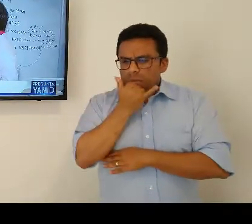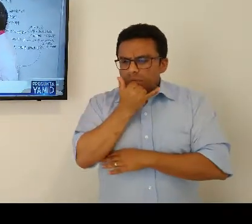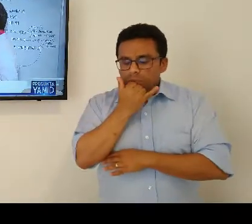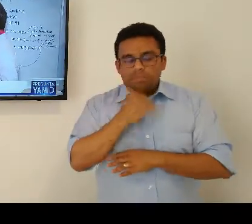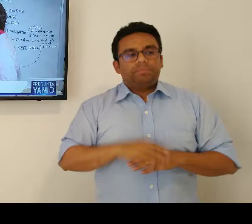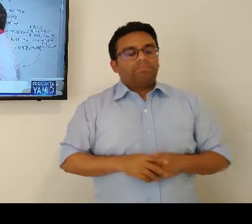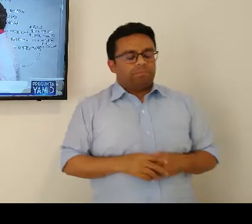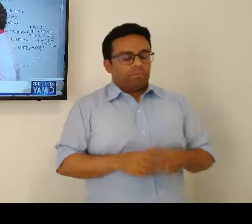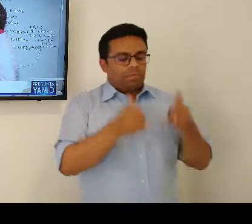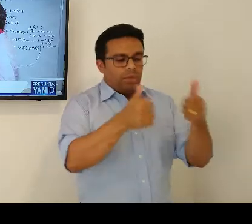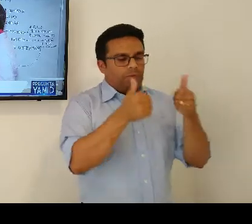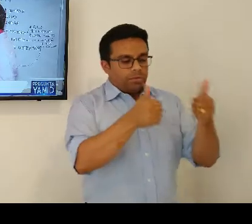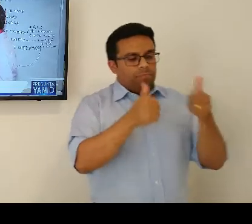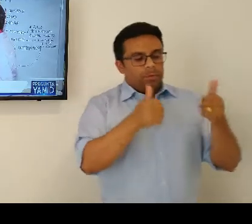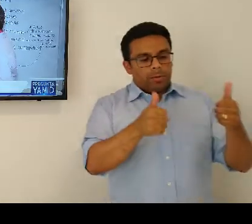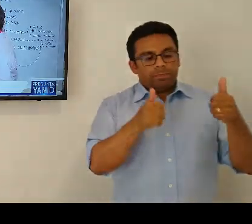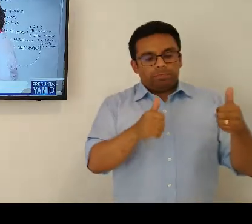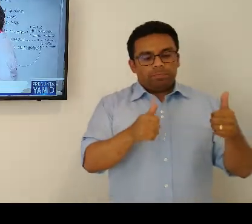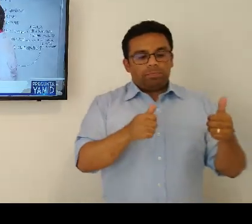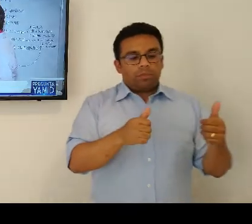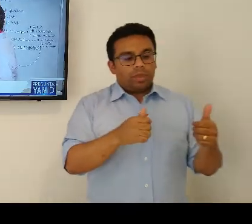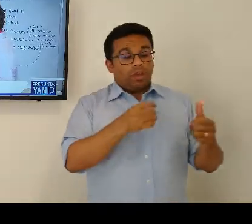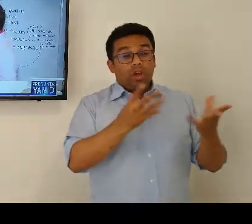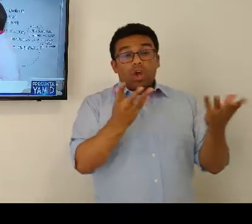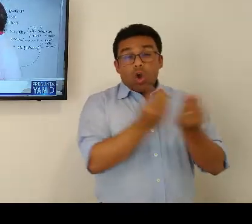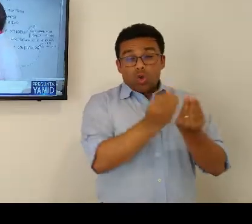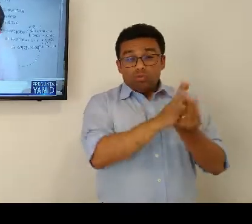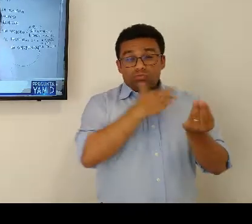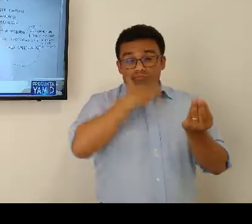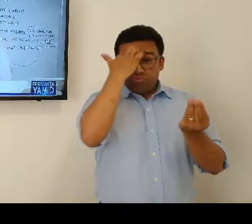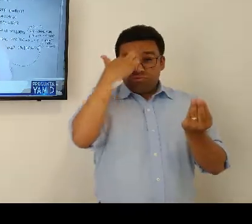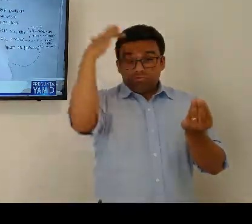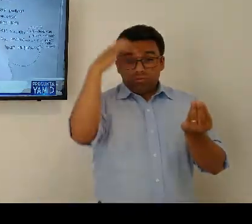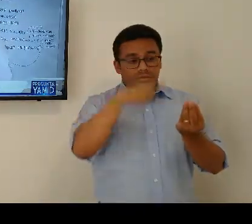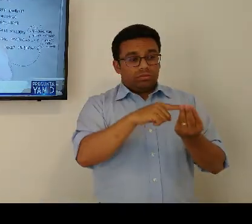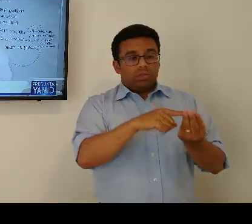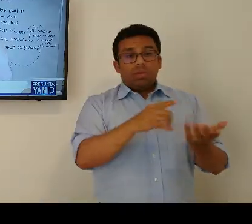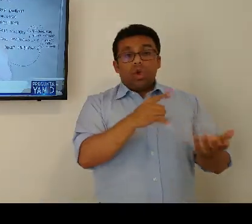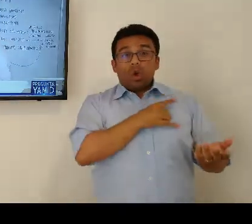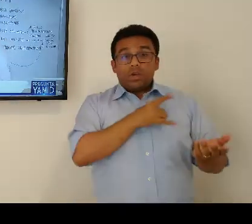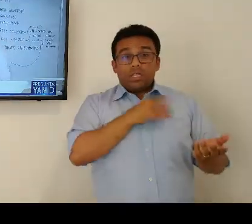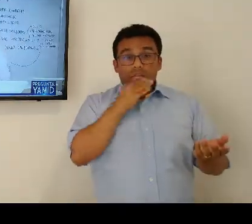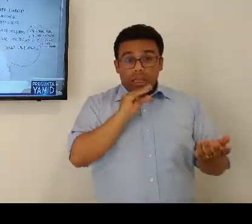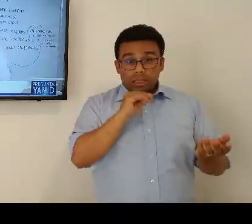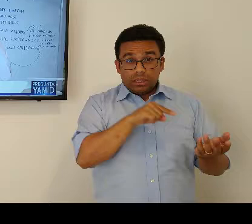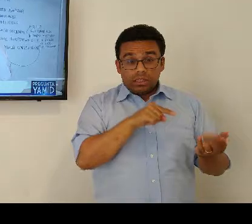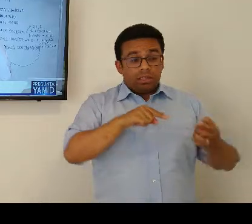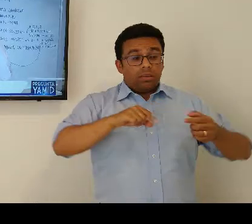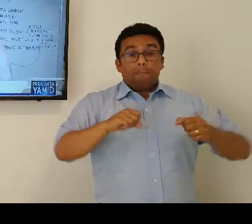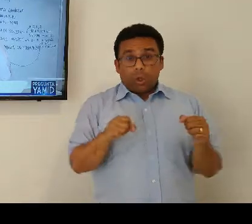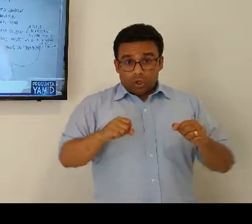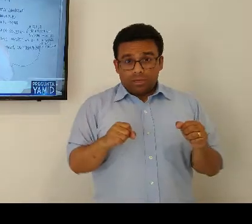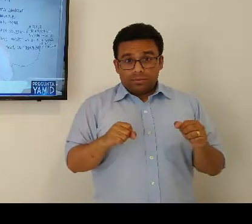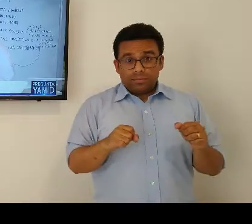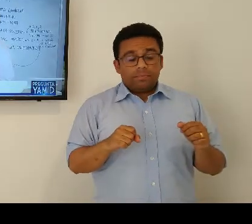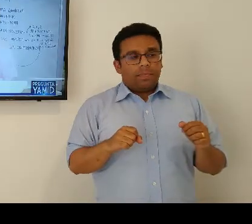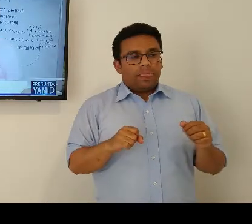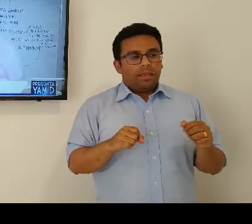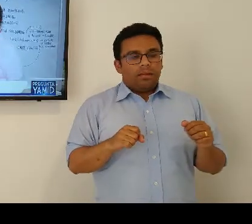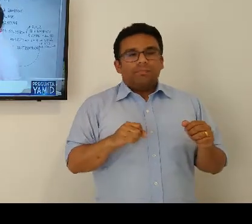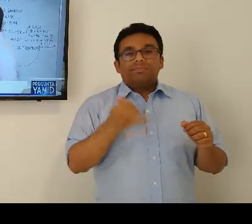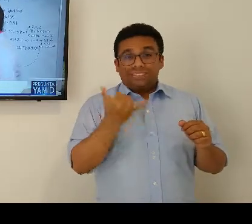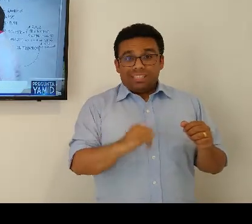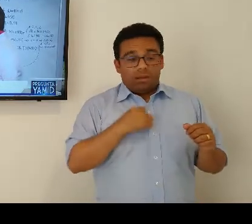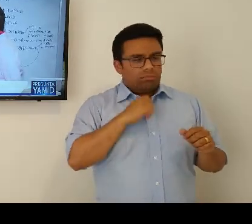y Bogotá. Logramos que los Andes habilitara una compra de